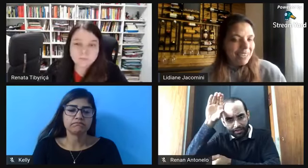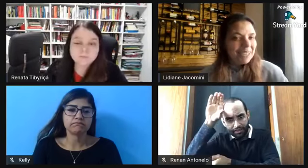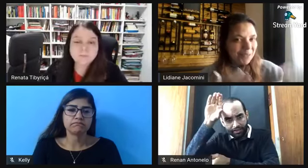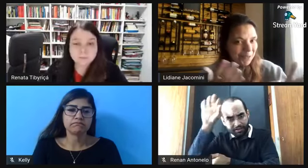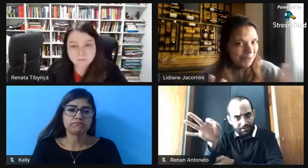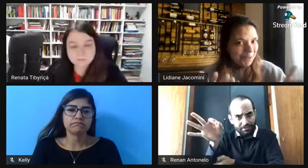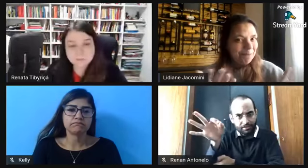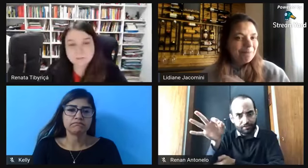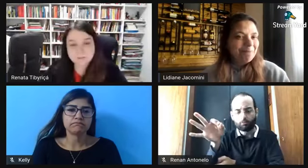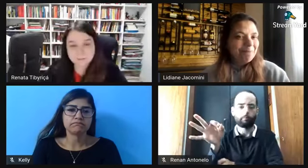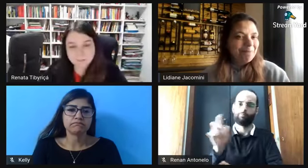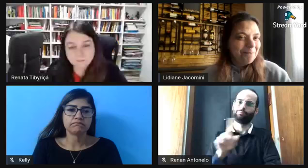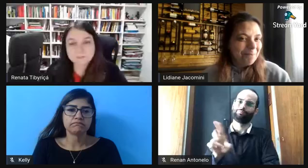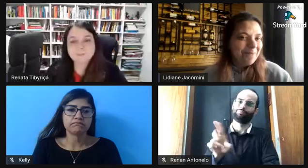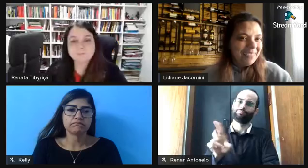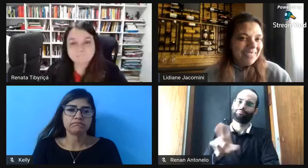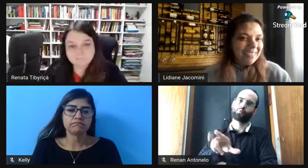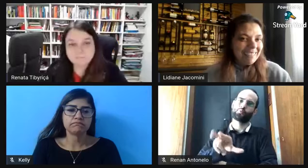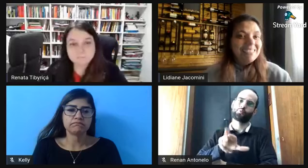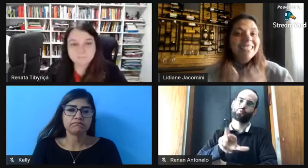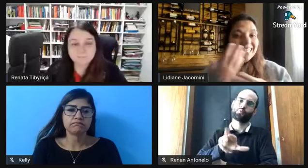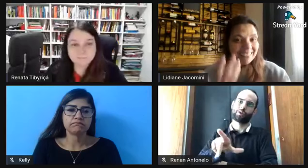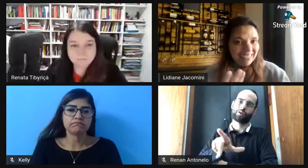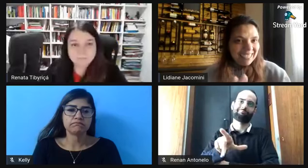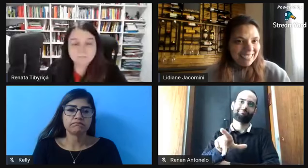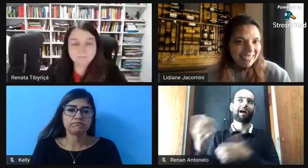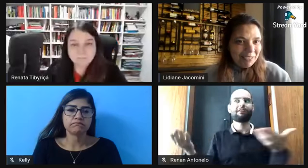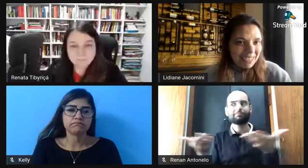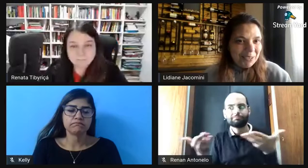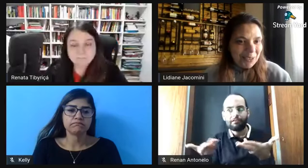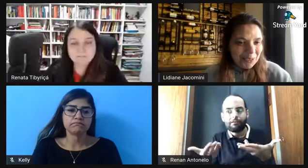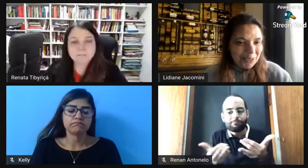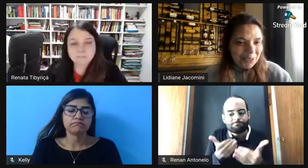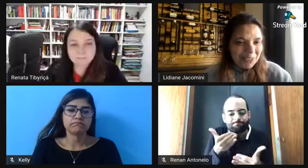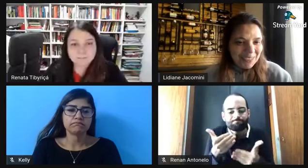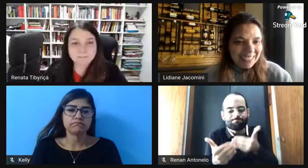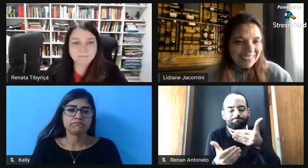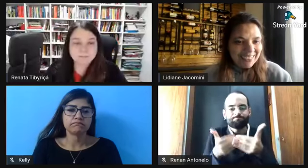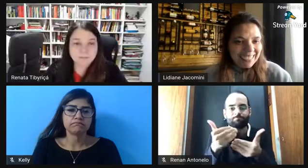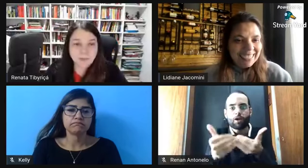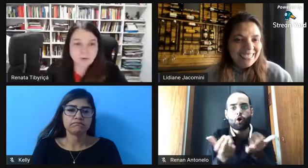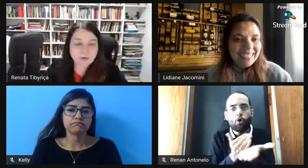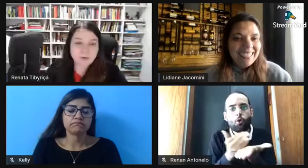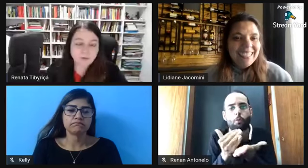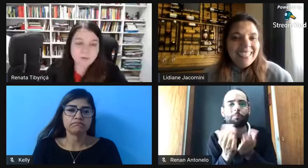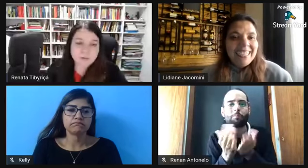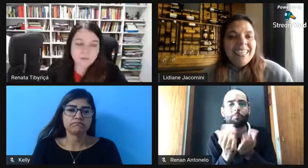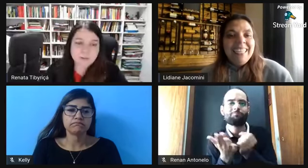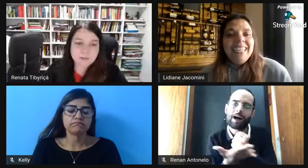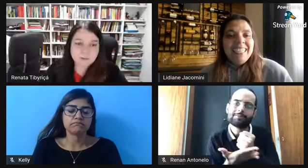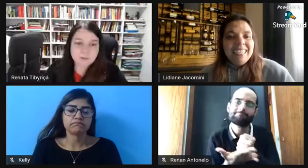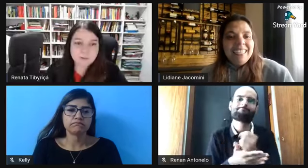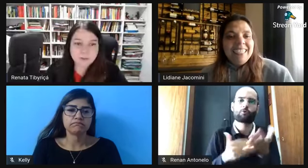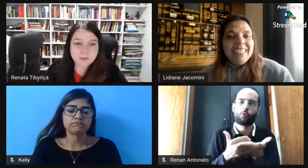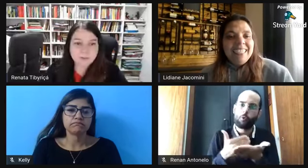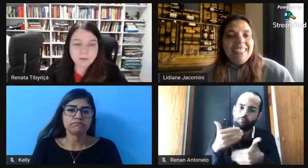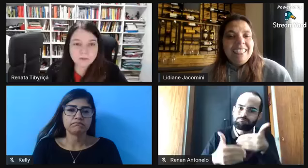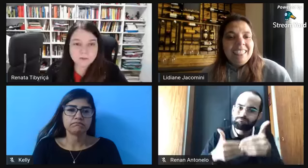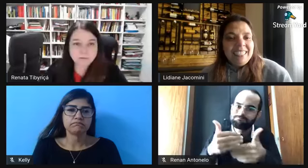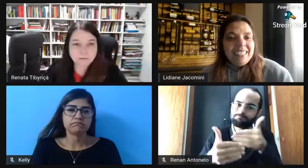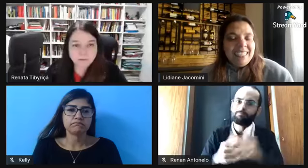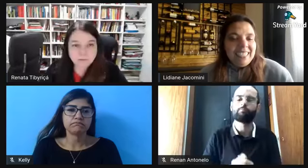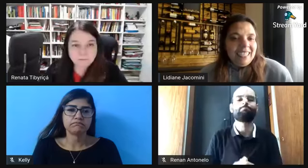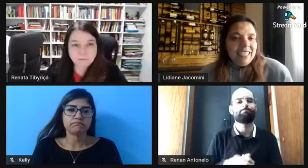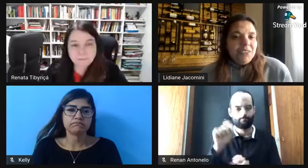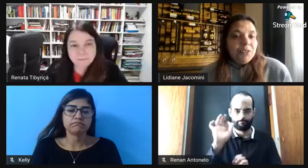num universo tateando ainda, né? O início de tudo, né, doutora? Com certeza, é bastante